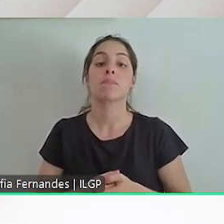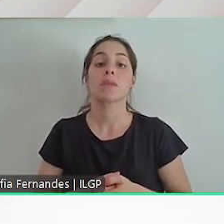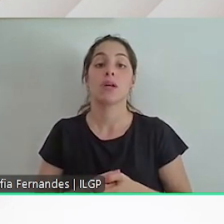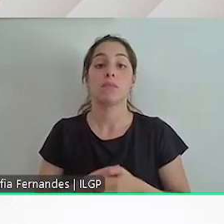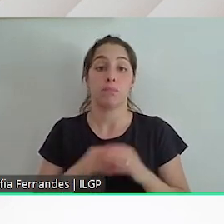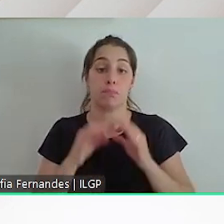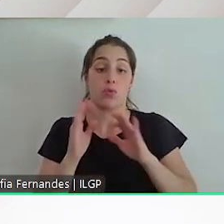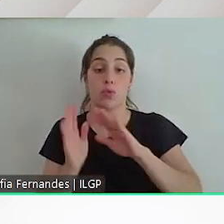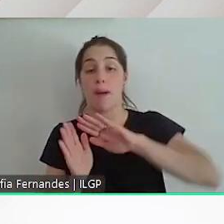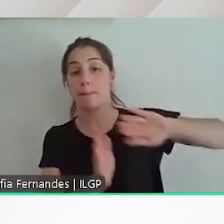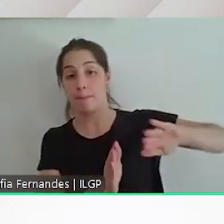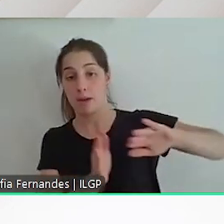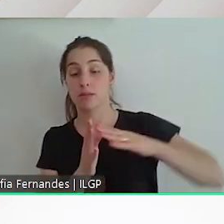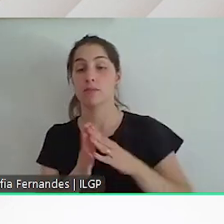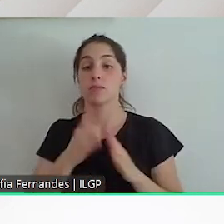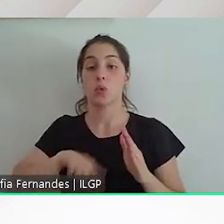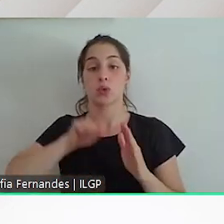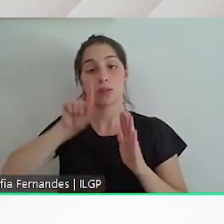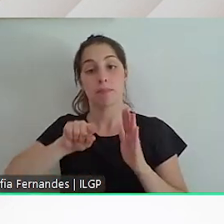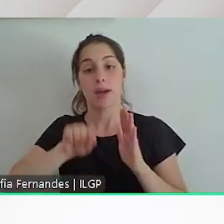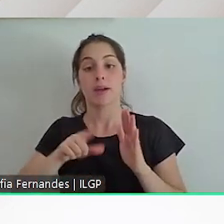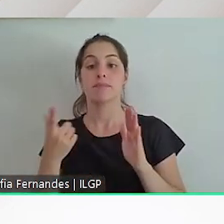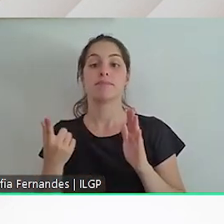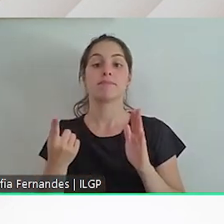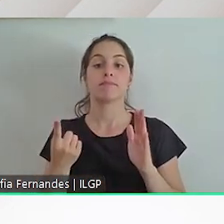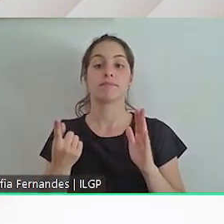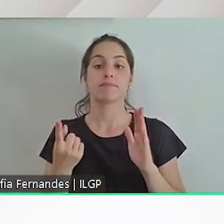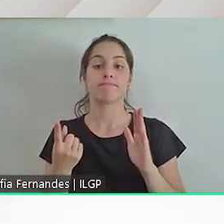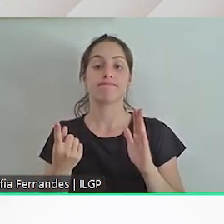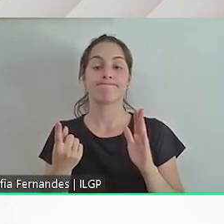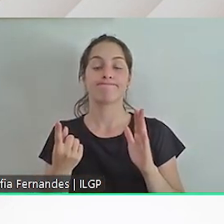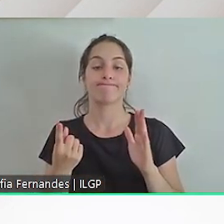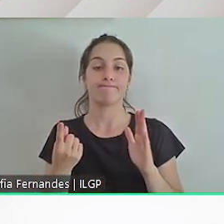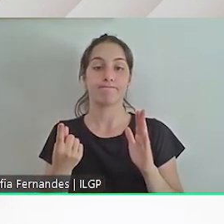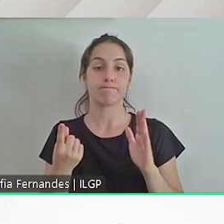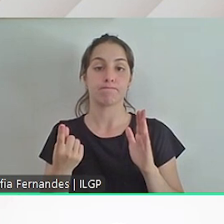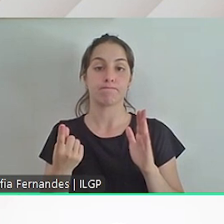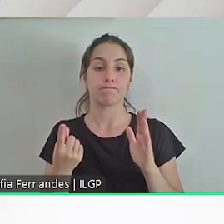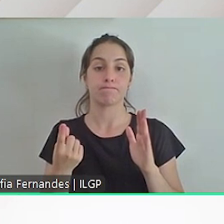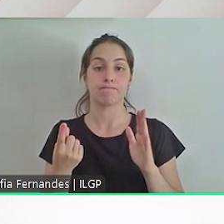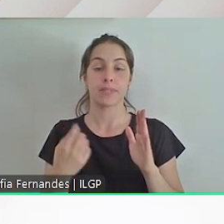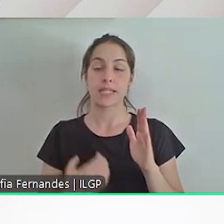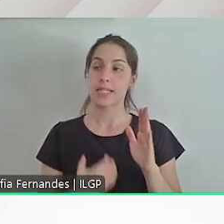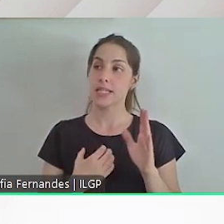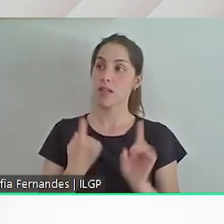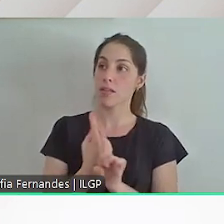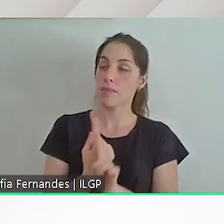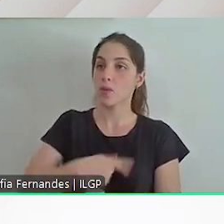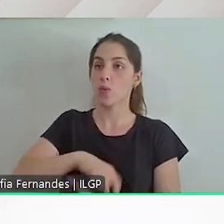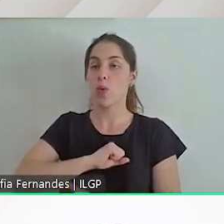estas iniciativas, e porque queremos também, lá está, criar este sentimento